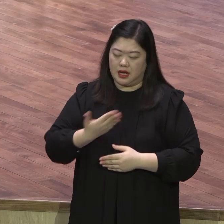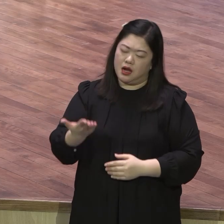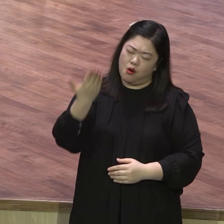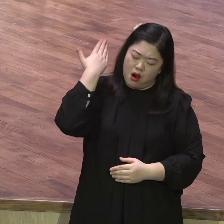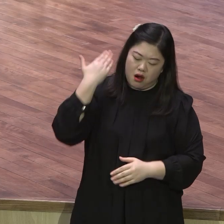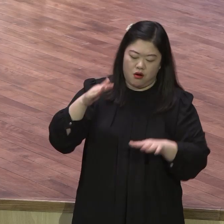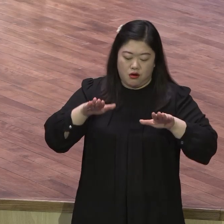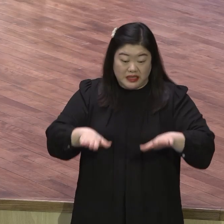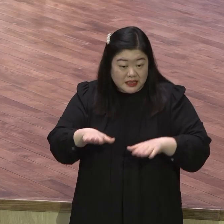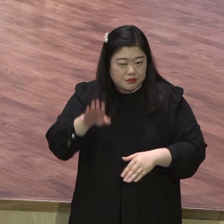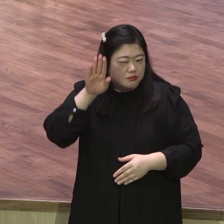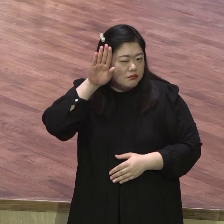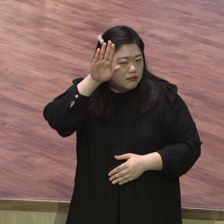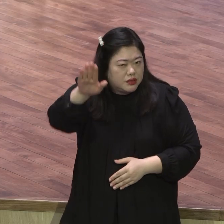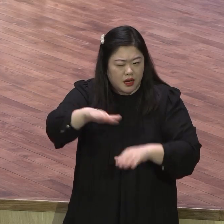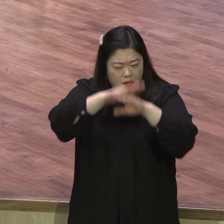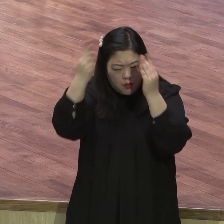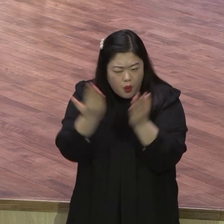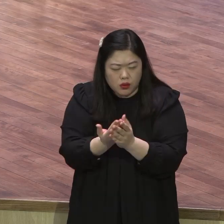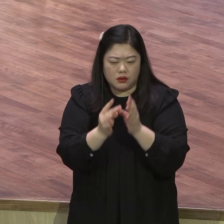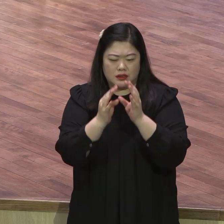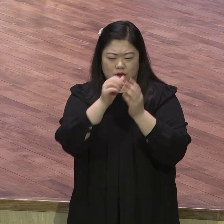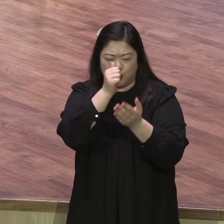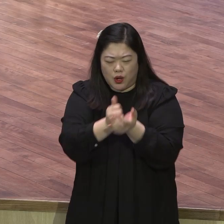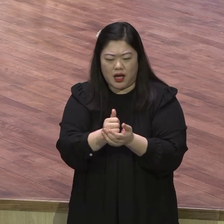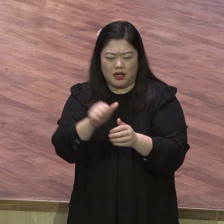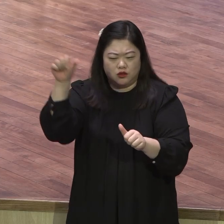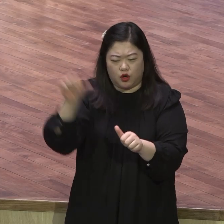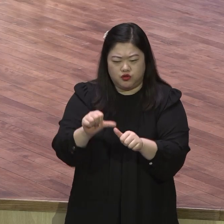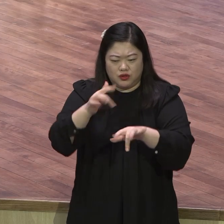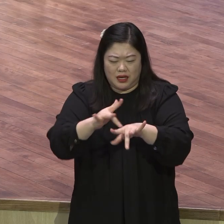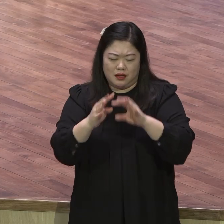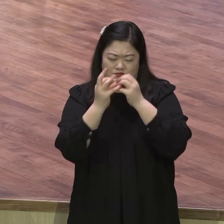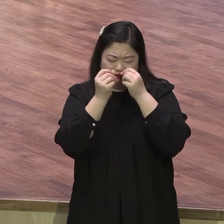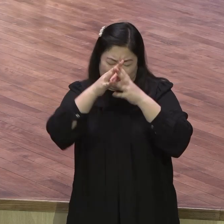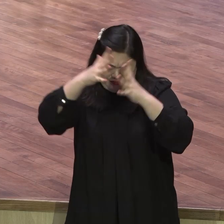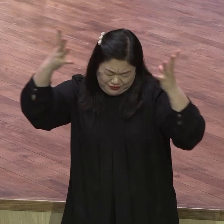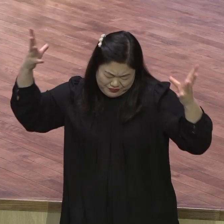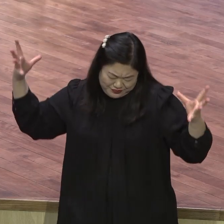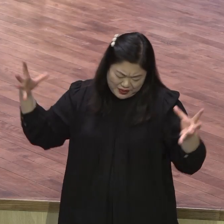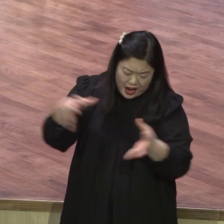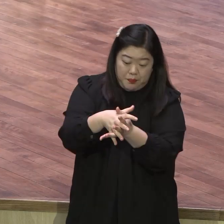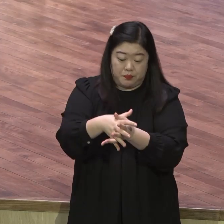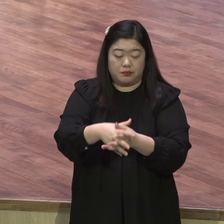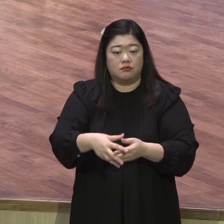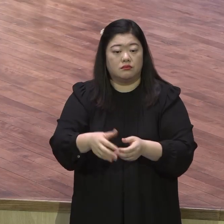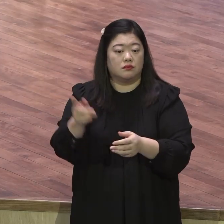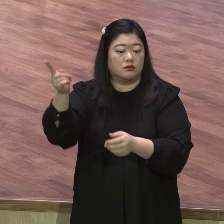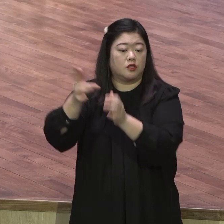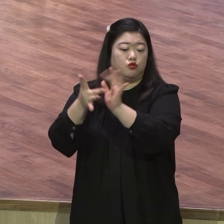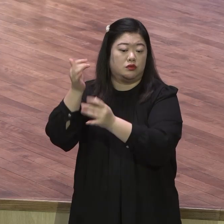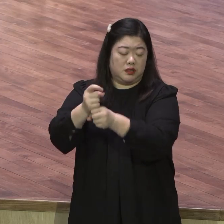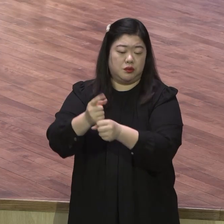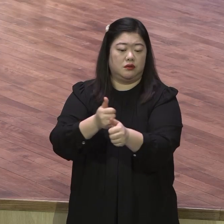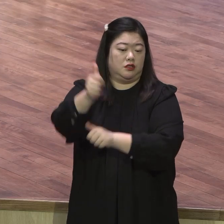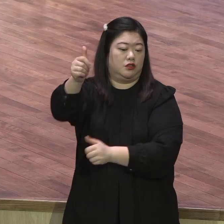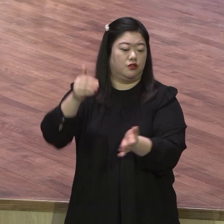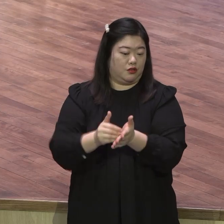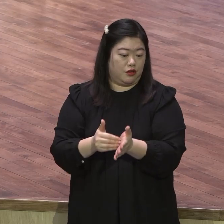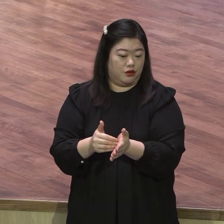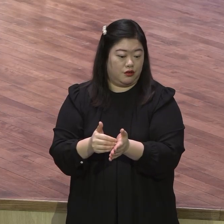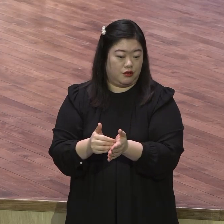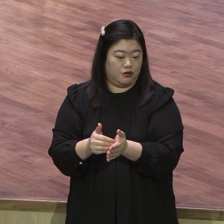것을 완벽하게 해결하셨다. 여러분 기도 제목은 있지만 문제 있어요? 문제